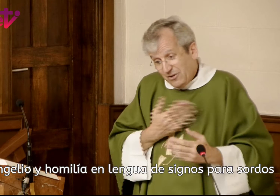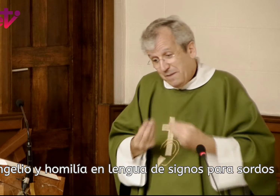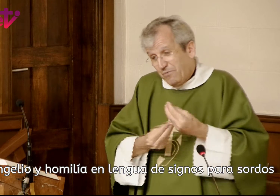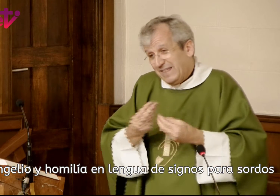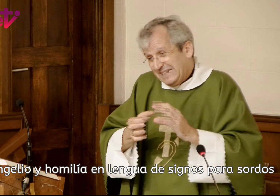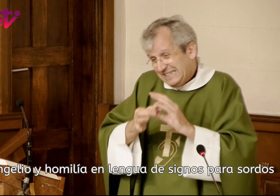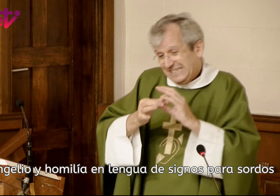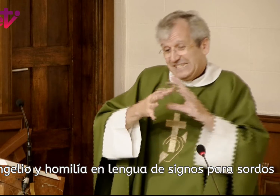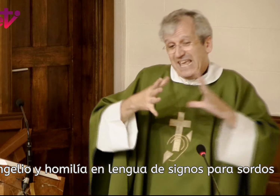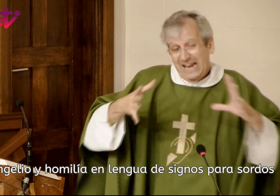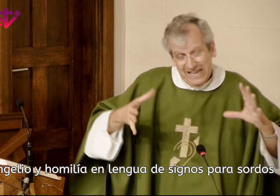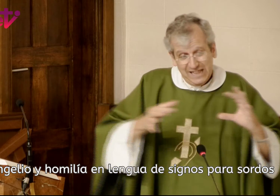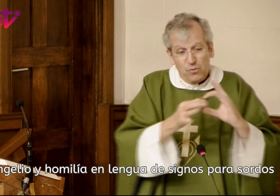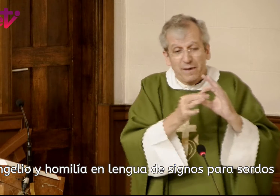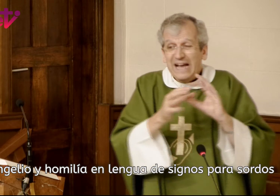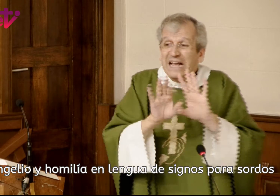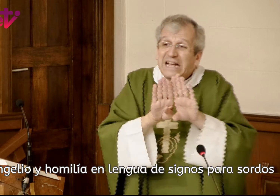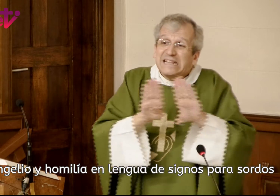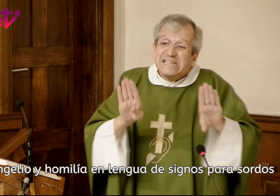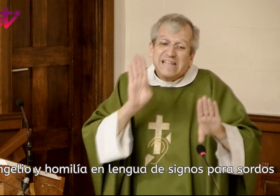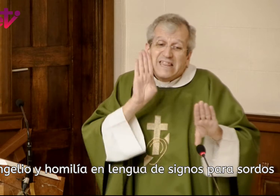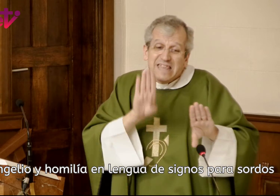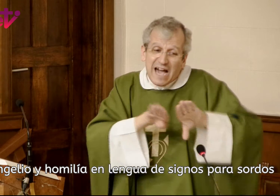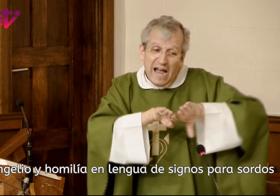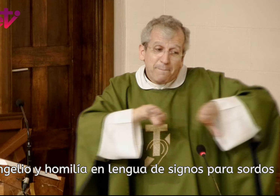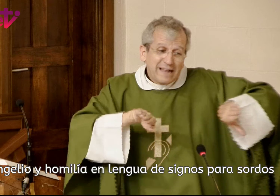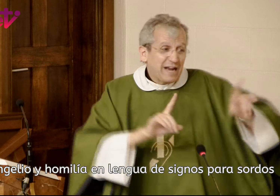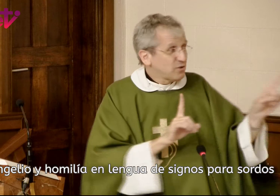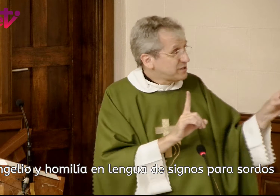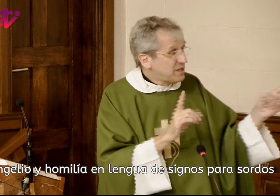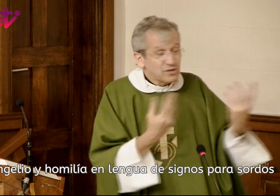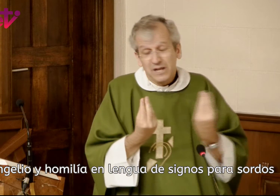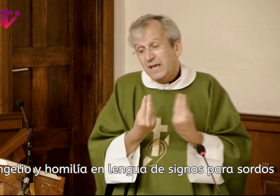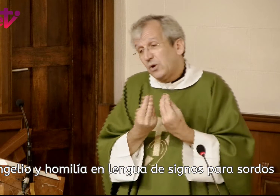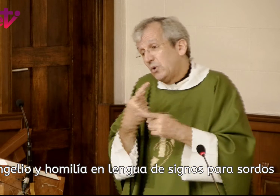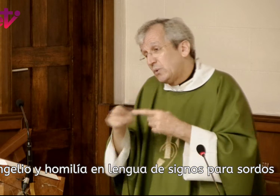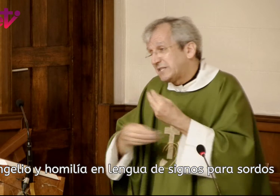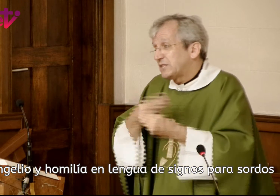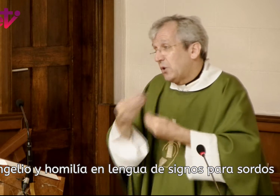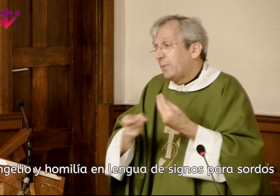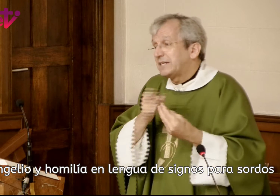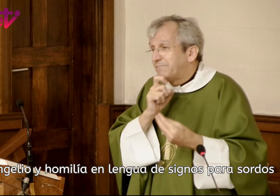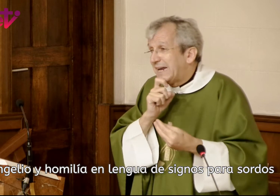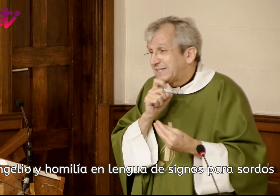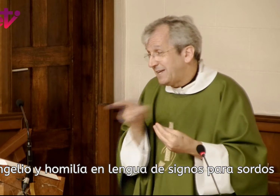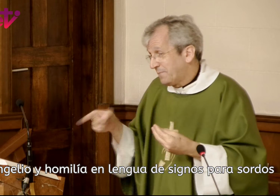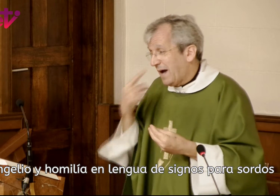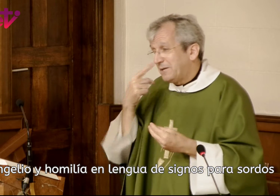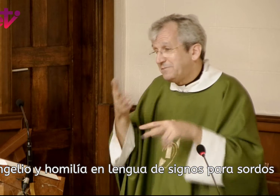que pueda ser, de alguna manera, distanciar, apartarnos de Dios con nuestras obras malas. Habéis